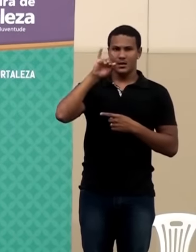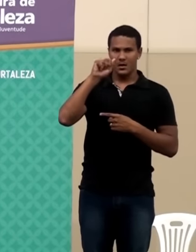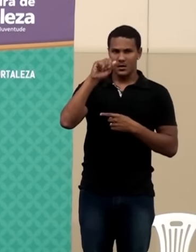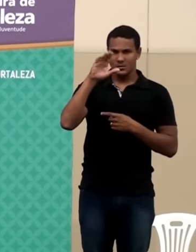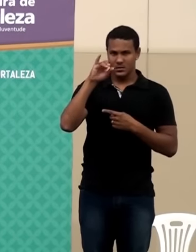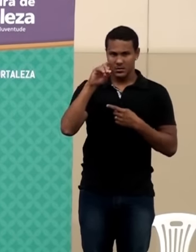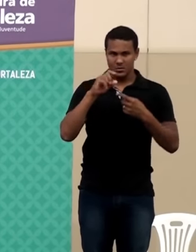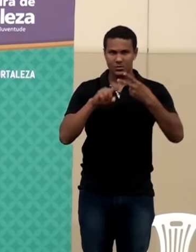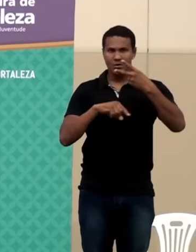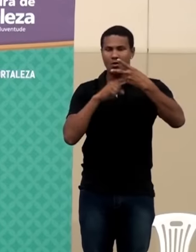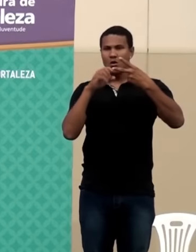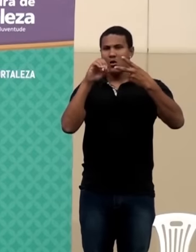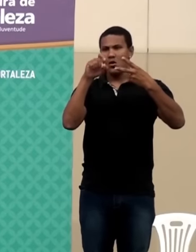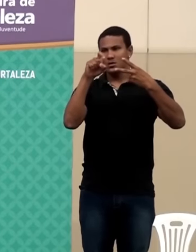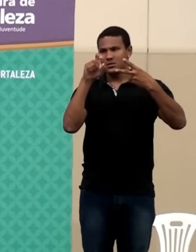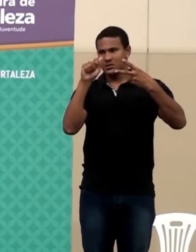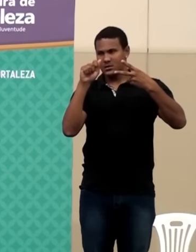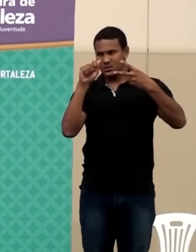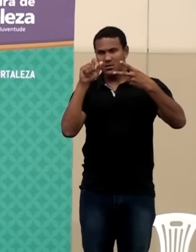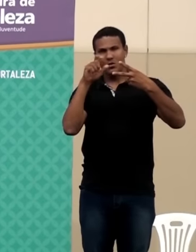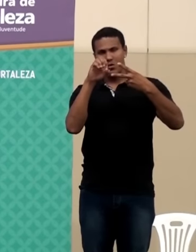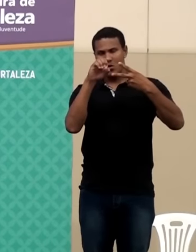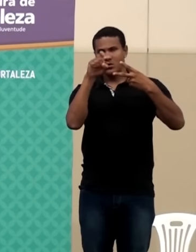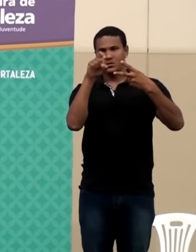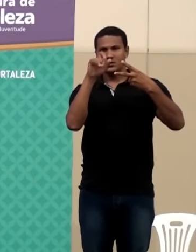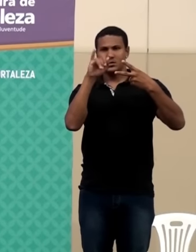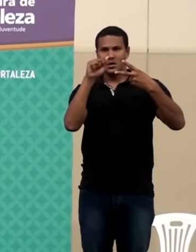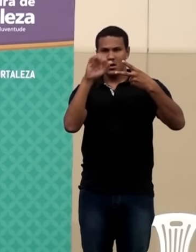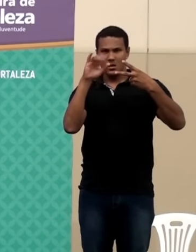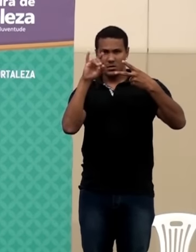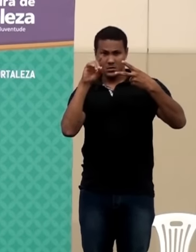duas exceções. Quais são as duas exceções?